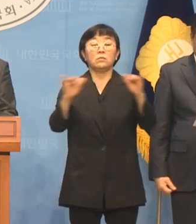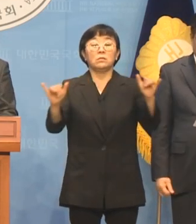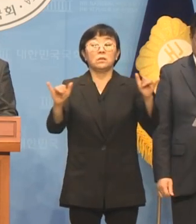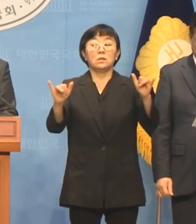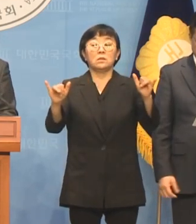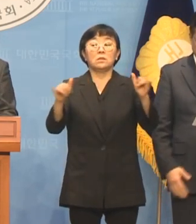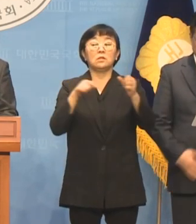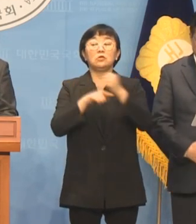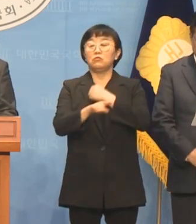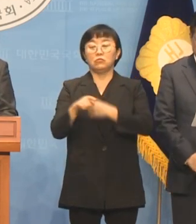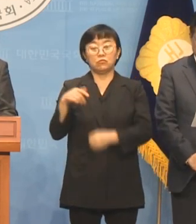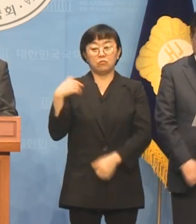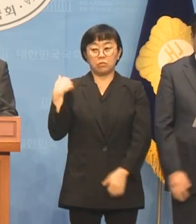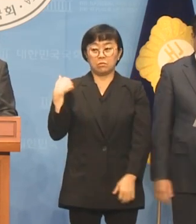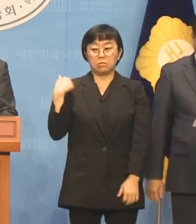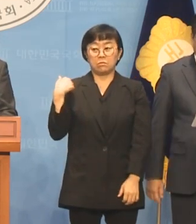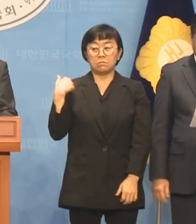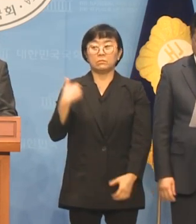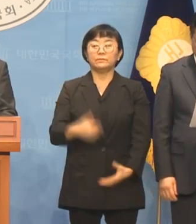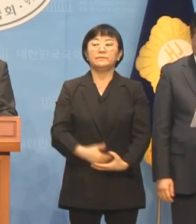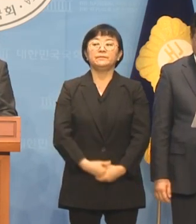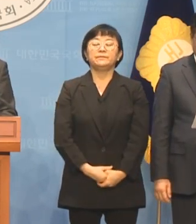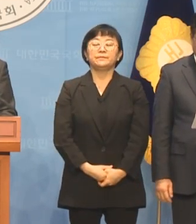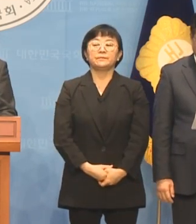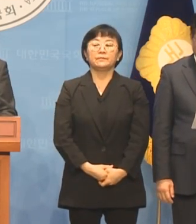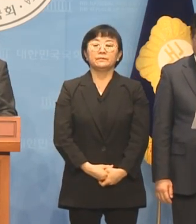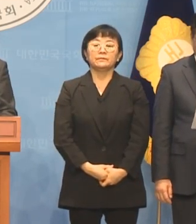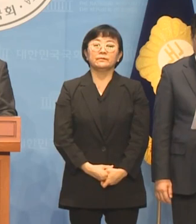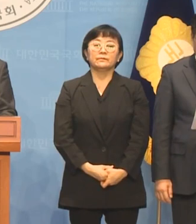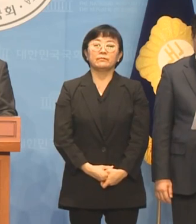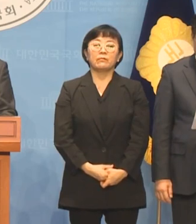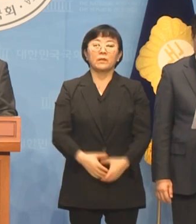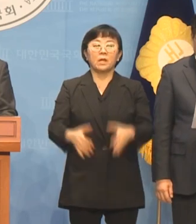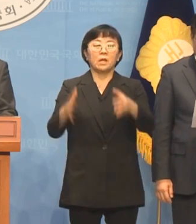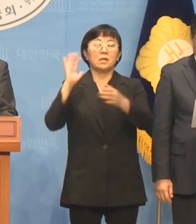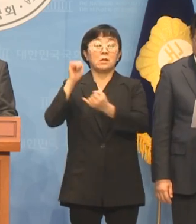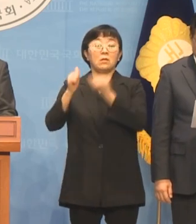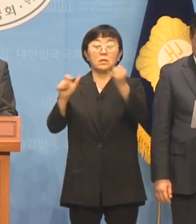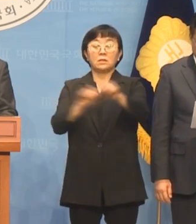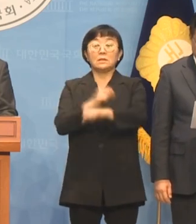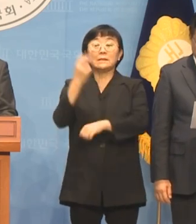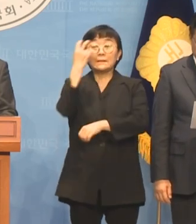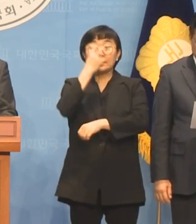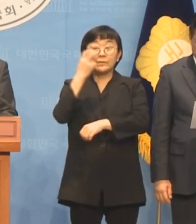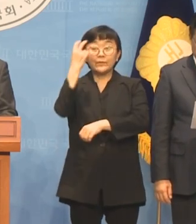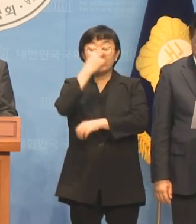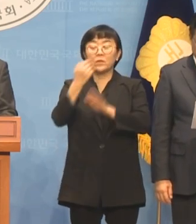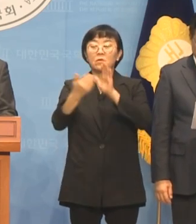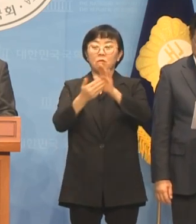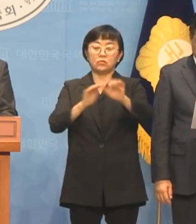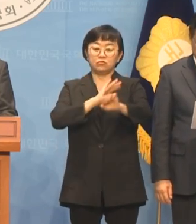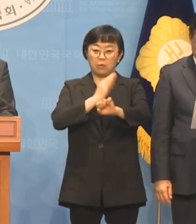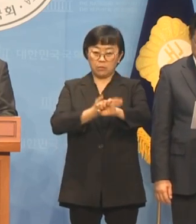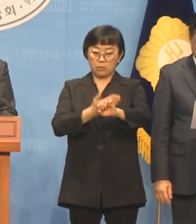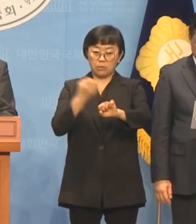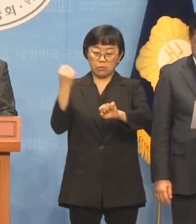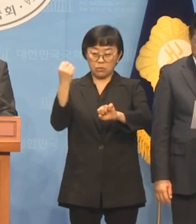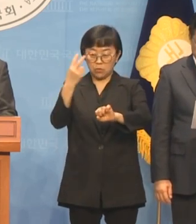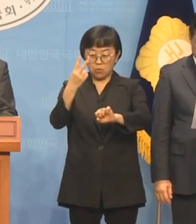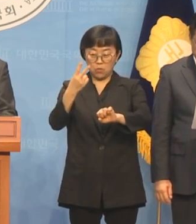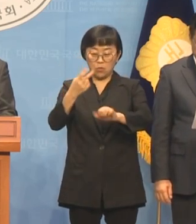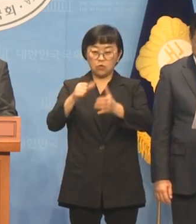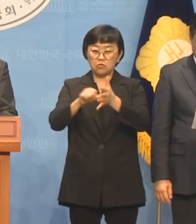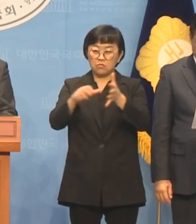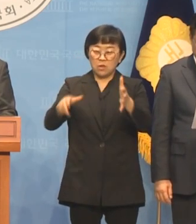그 이유조차 알지 못합니다. 김건희 여사 특검에 대한 거부권 행사와